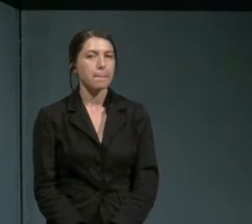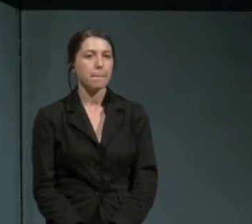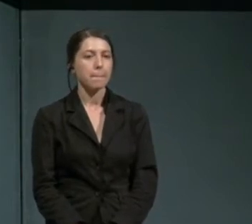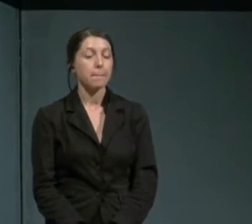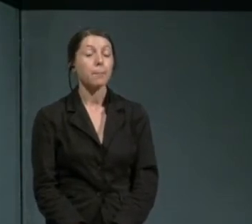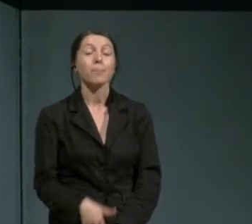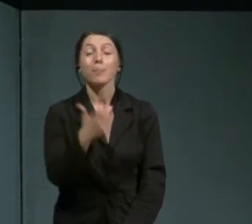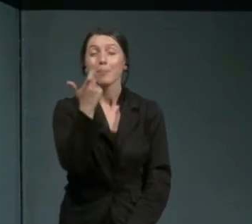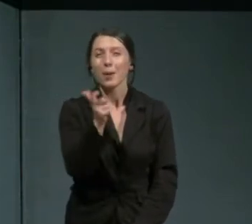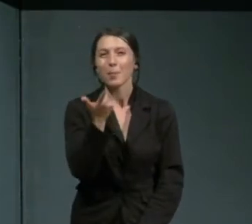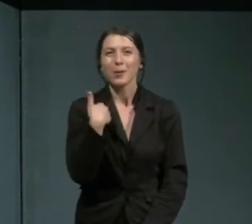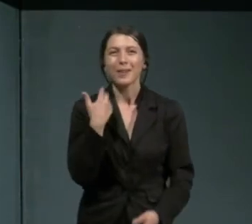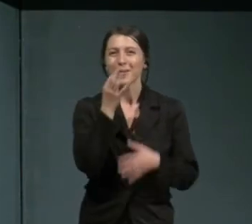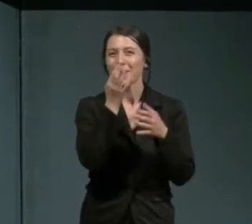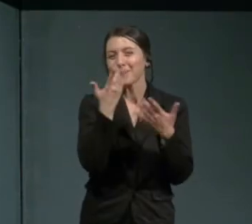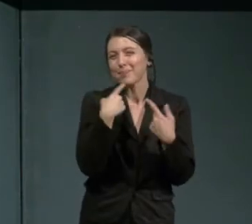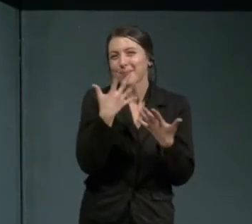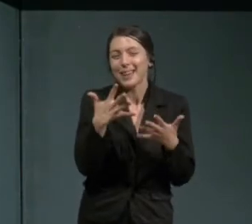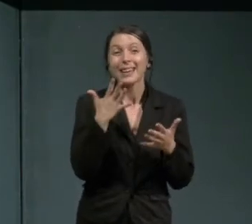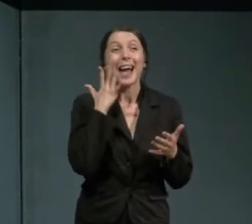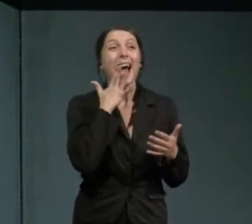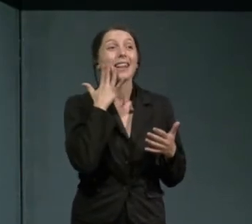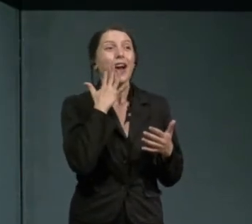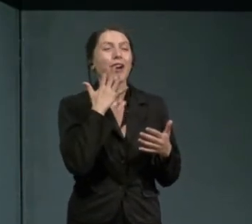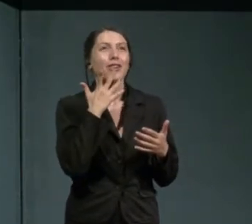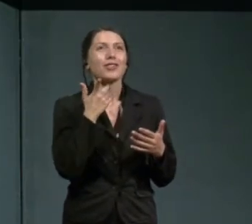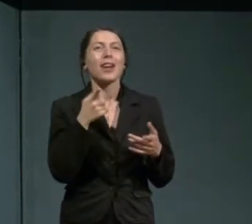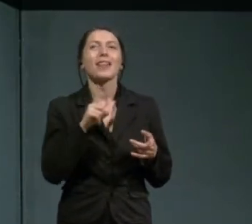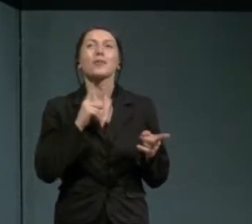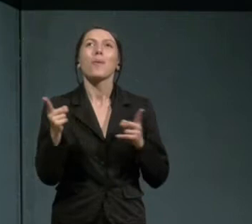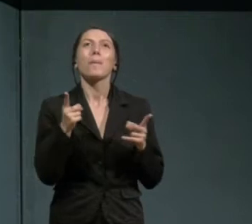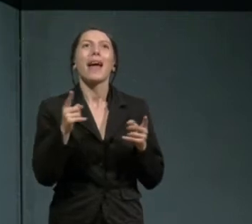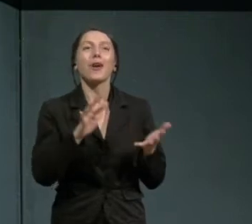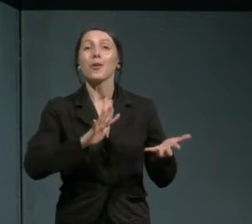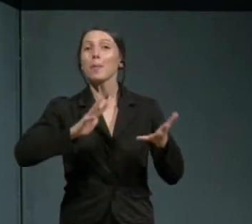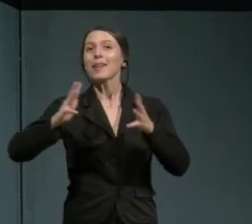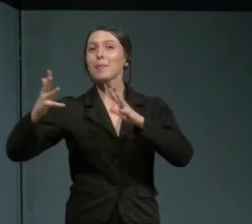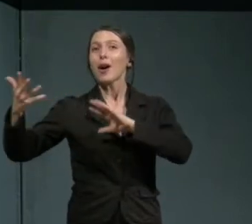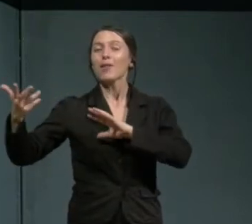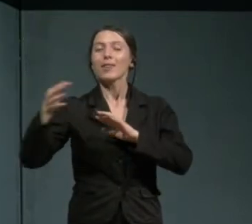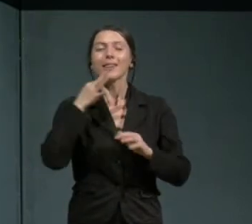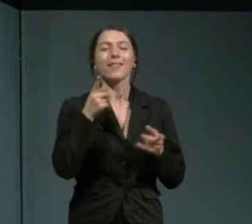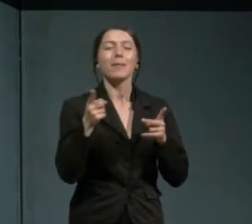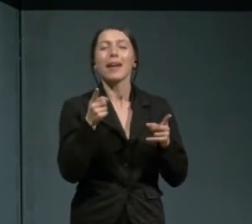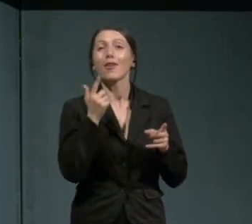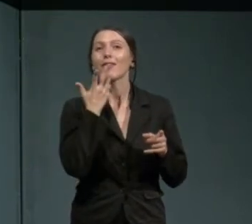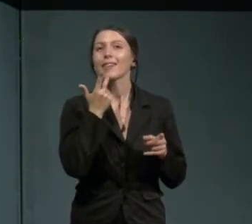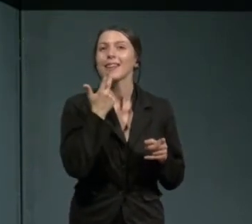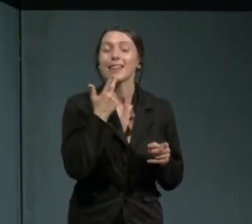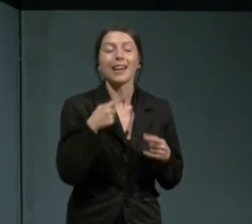perché l'abbiamo detto l'adolescenza il tempo della metamorfosi è il tempo del desiderio e lei